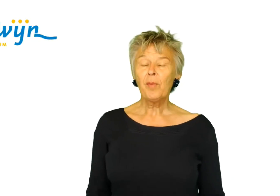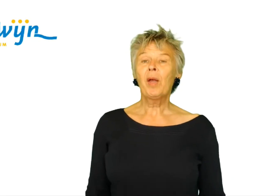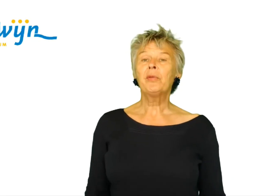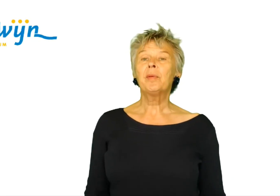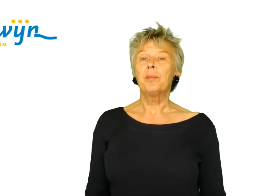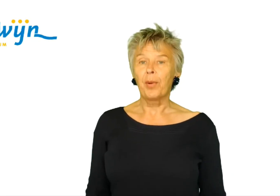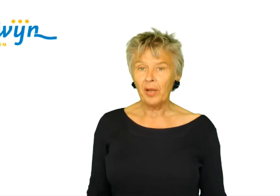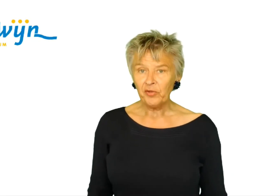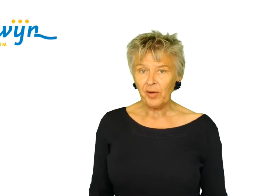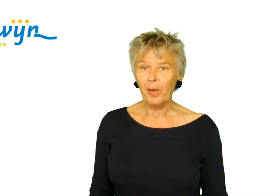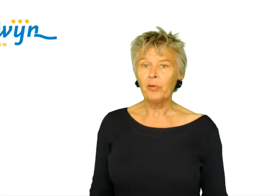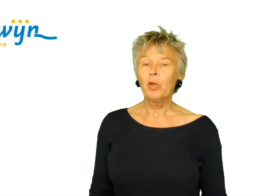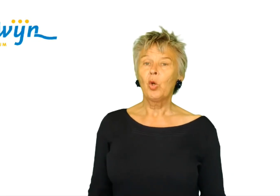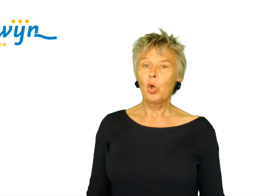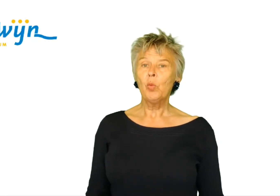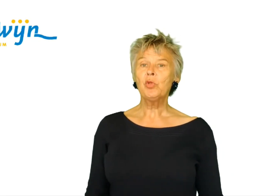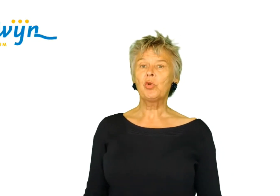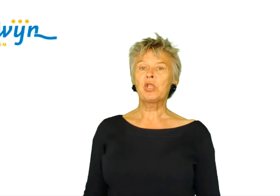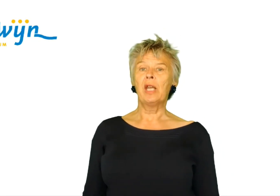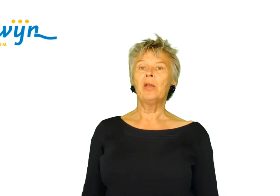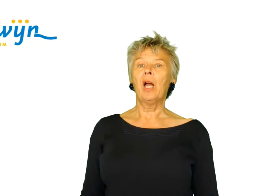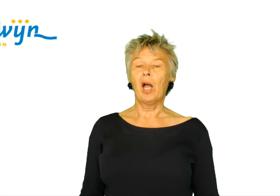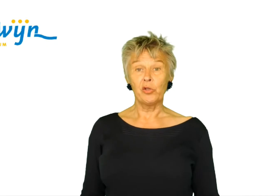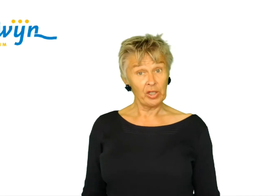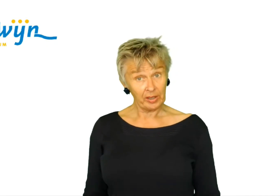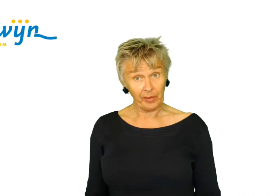brandweerman, brandweerman, kom zo snel als je kan.